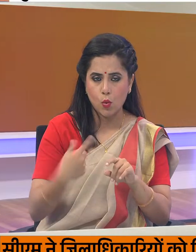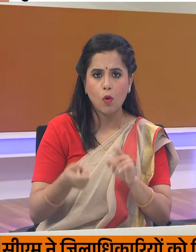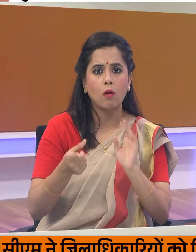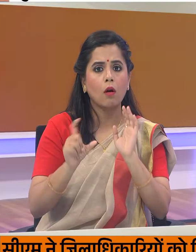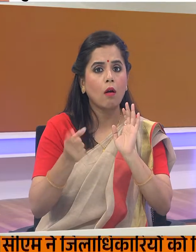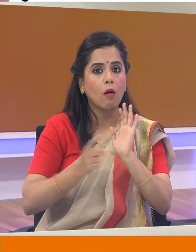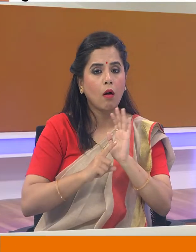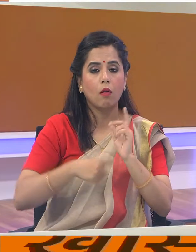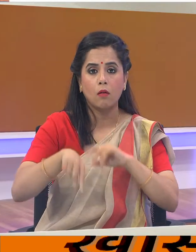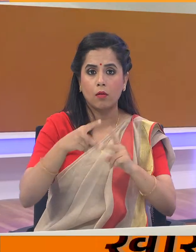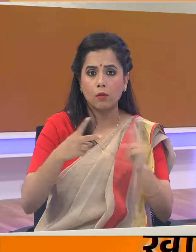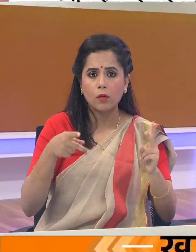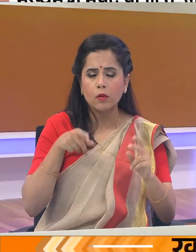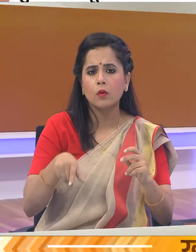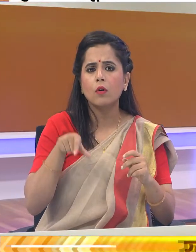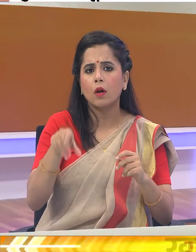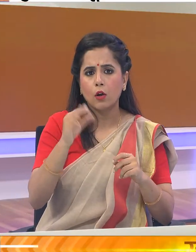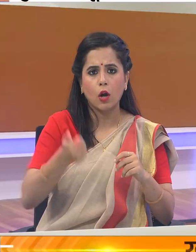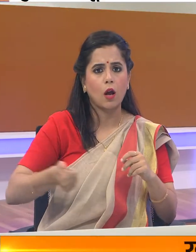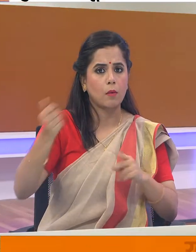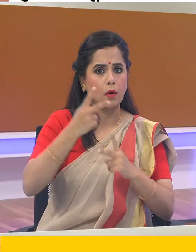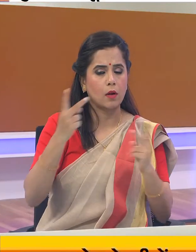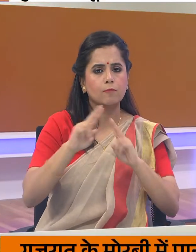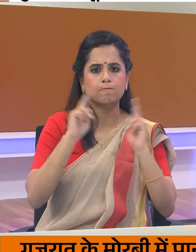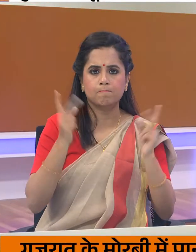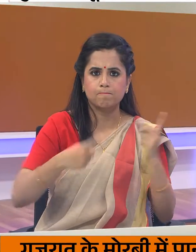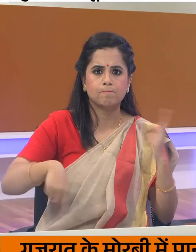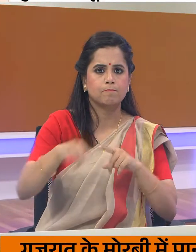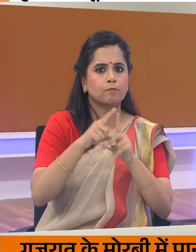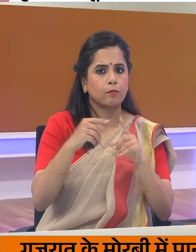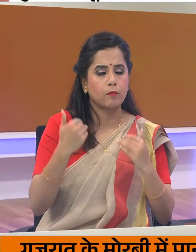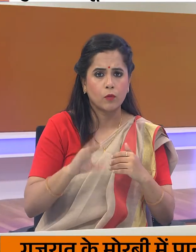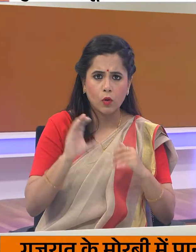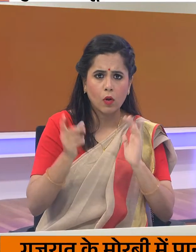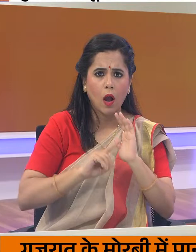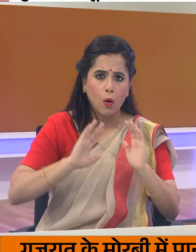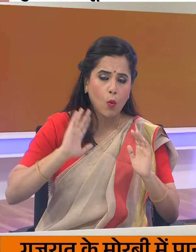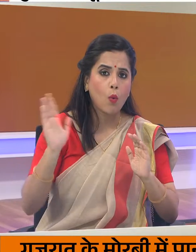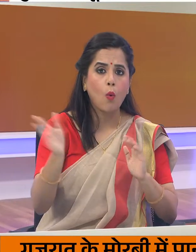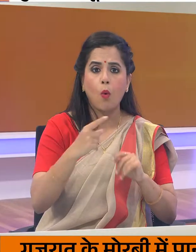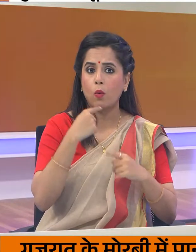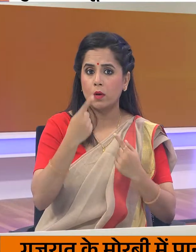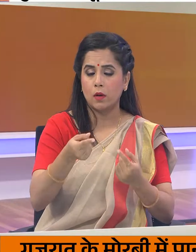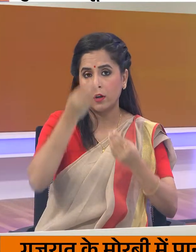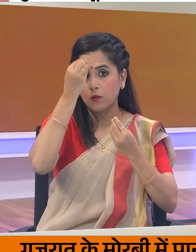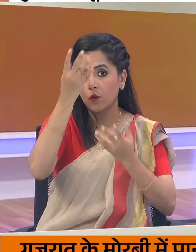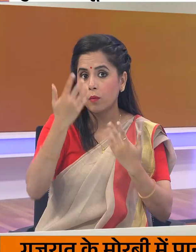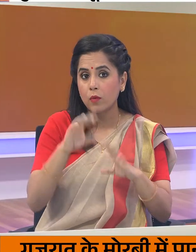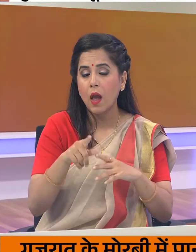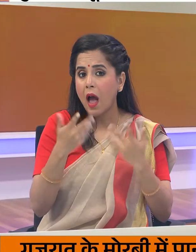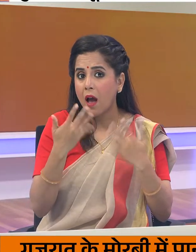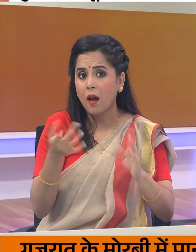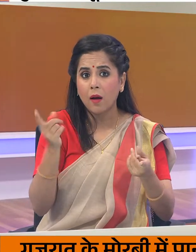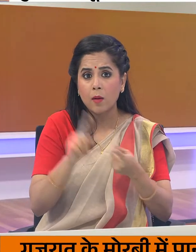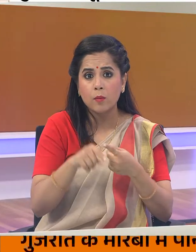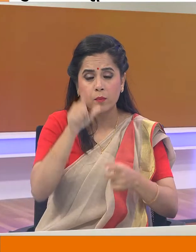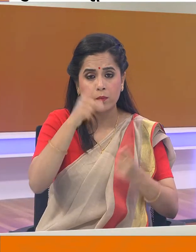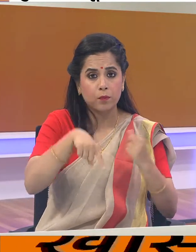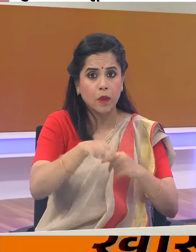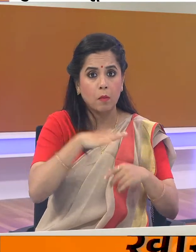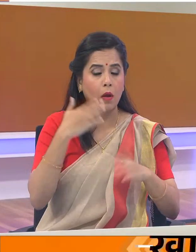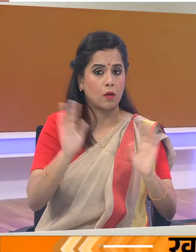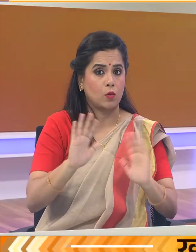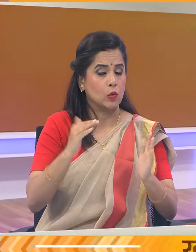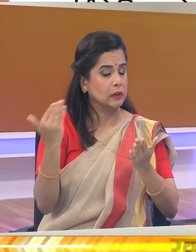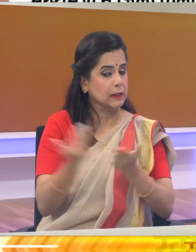साथ साथ कॉरपोरेशन के कमिश्नर्स भी थे, उनके साथ एक बैठक की। सारे कलेक्टरों को एक सूचना दी है कि किसी भी हाल में मानव मृत्यु नहीं होनी चाहिए।